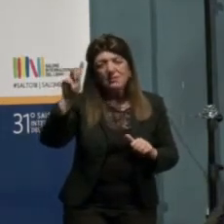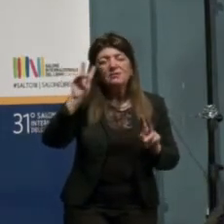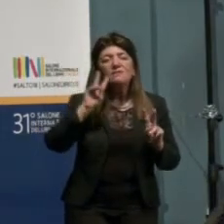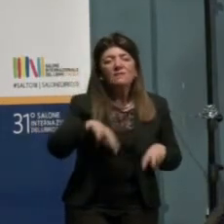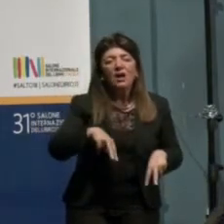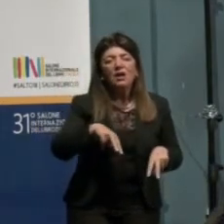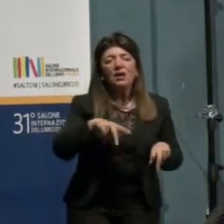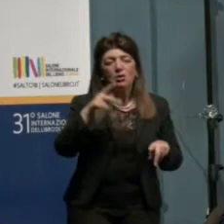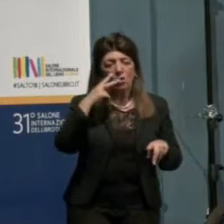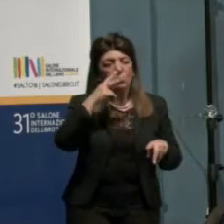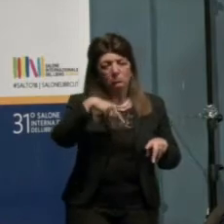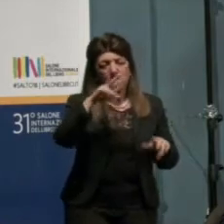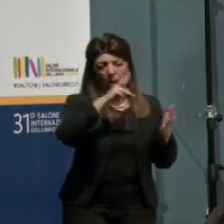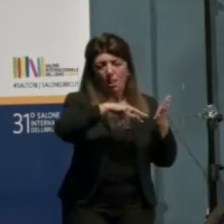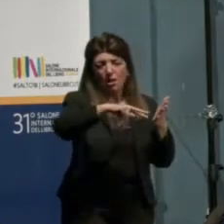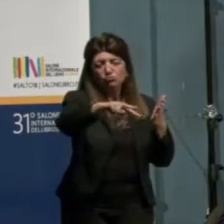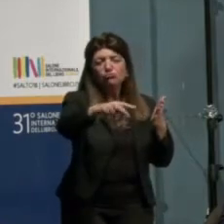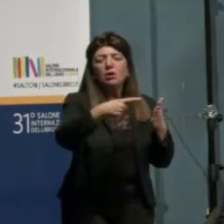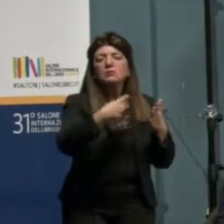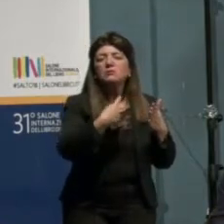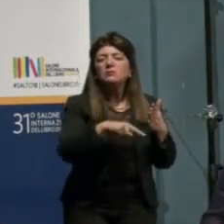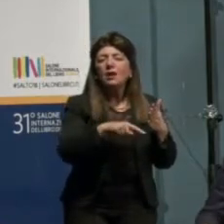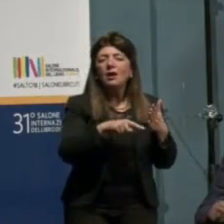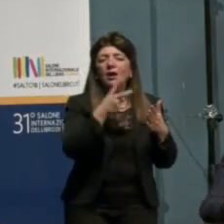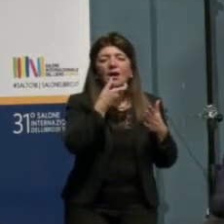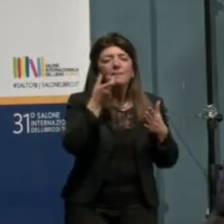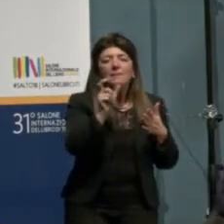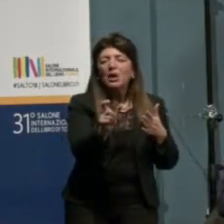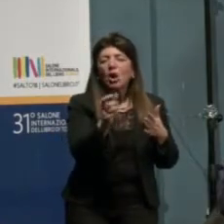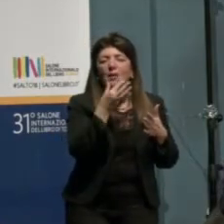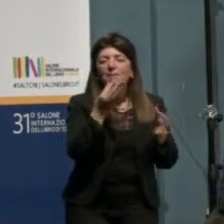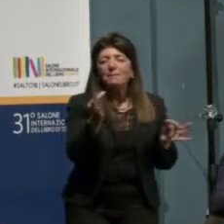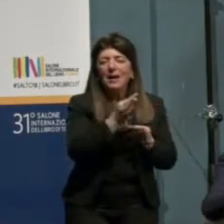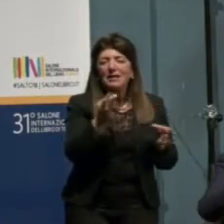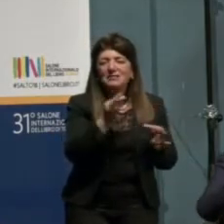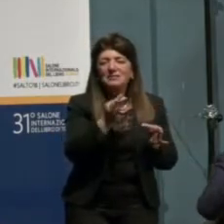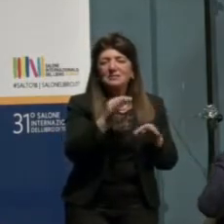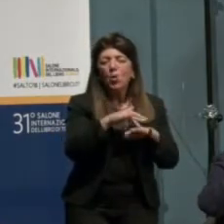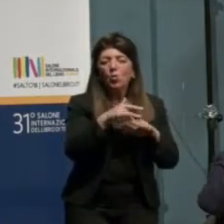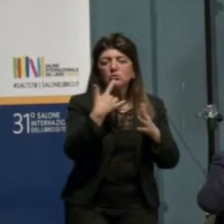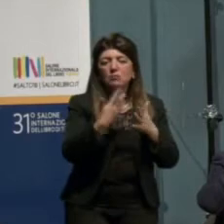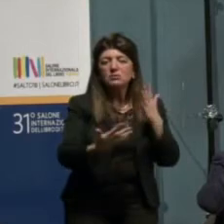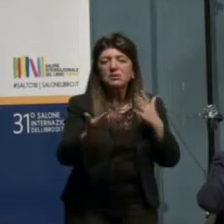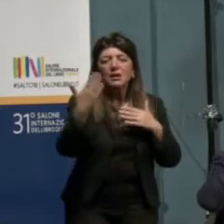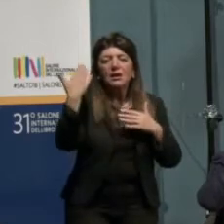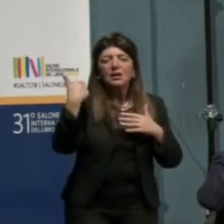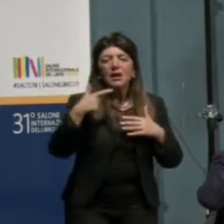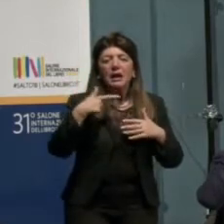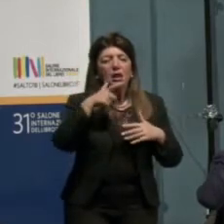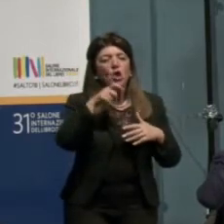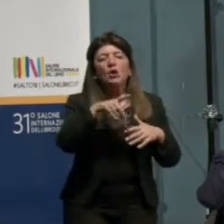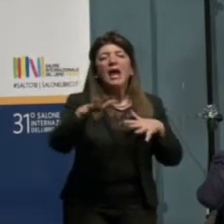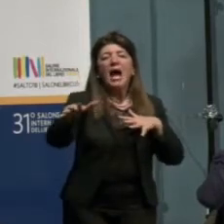vi diranno leggerete una parola che secondo me è bellissima e che usano in senso spregiativo era un attivista diranno è un